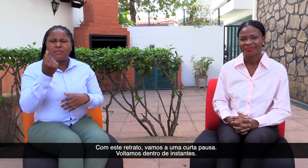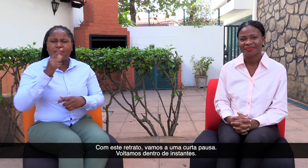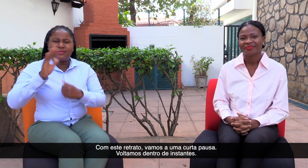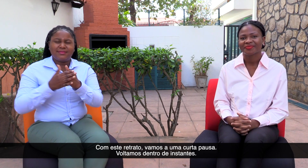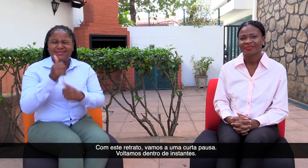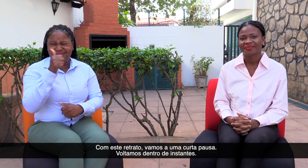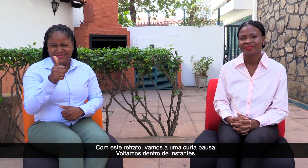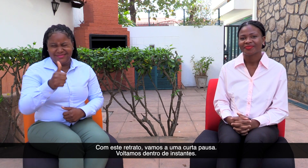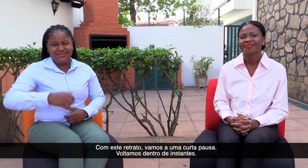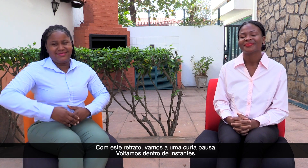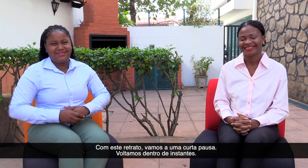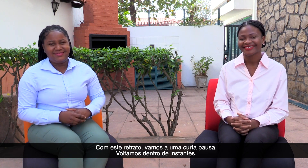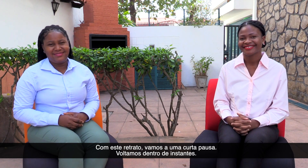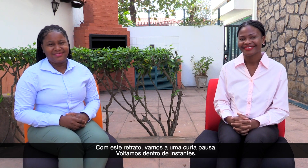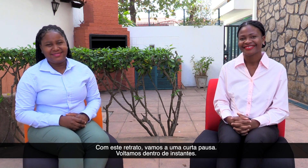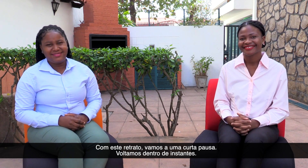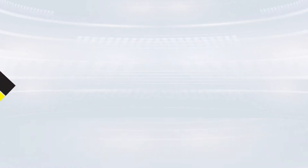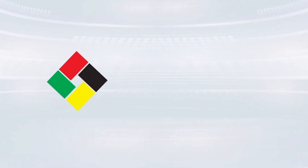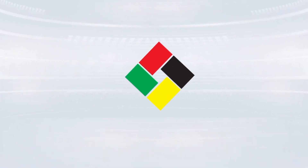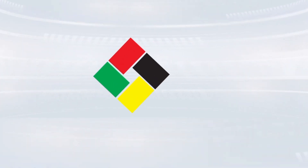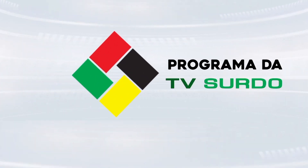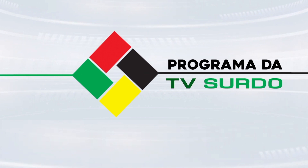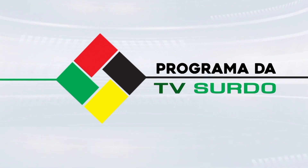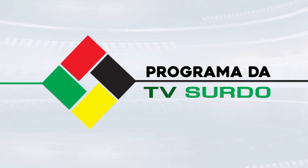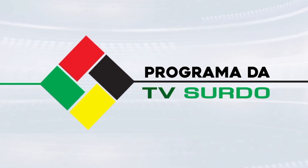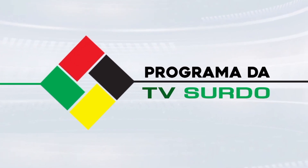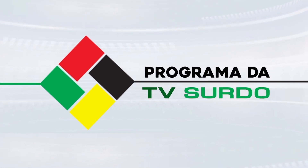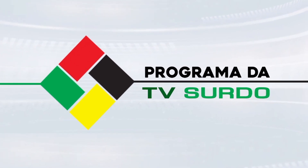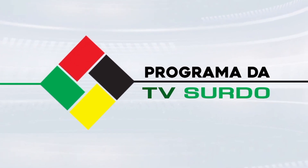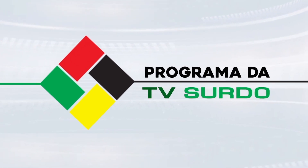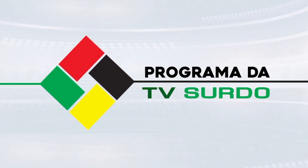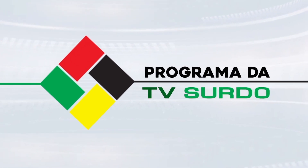curta pausa. Voltamos dentro de instantes.